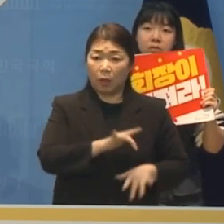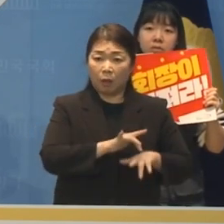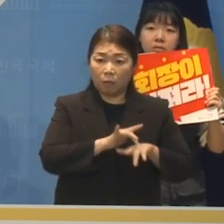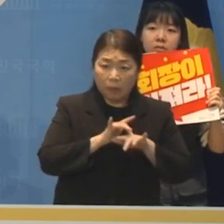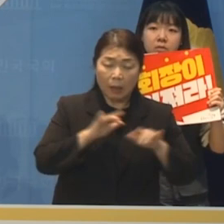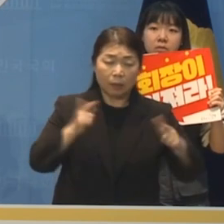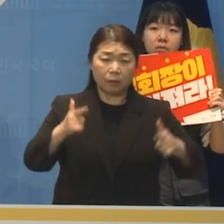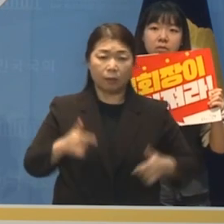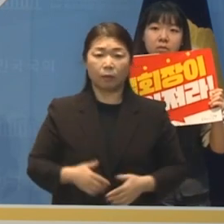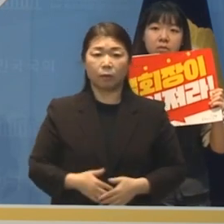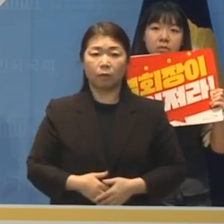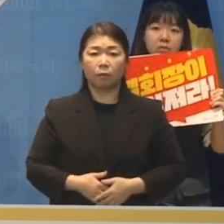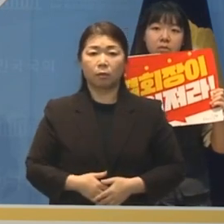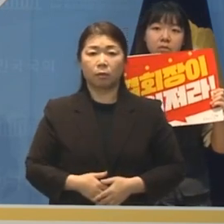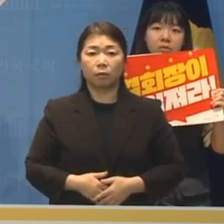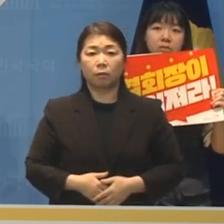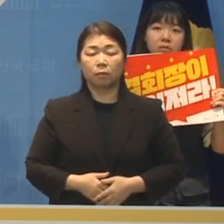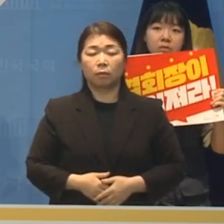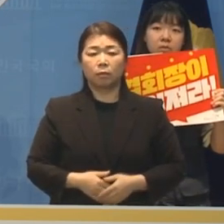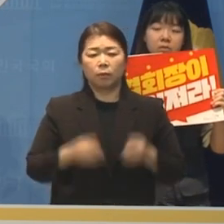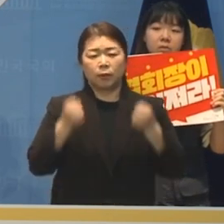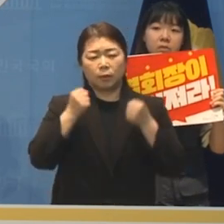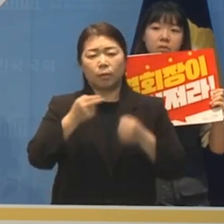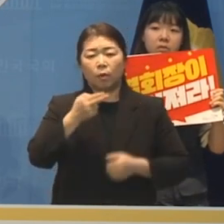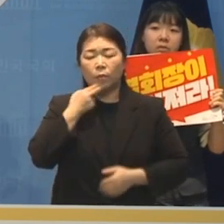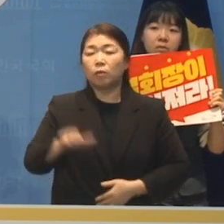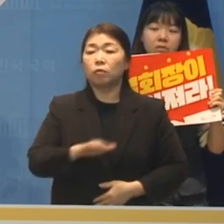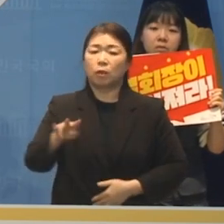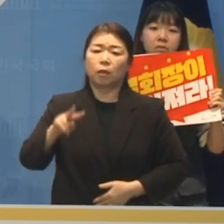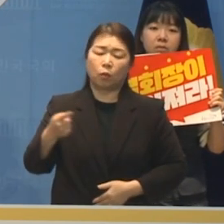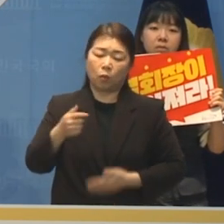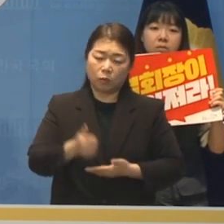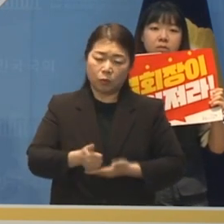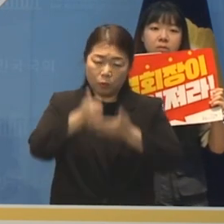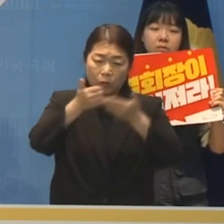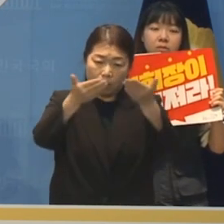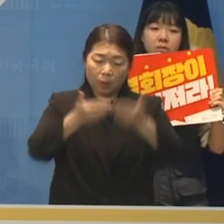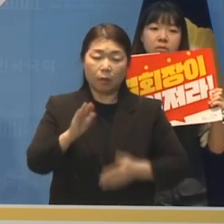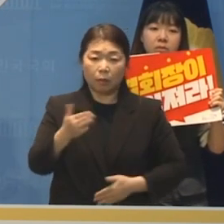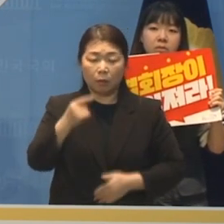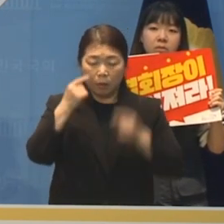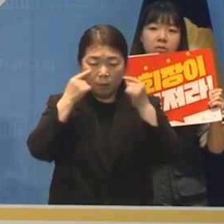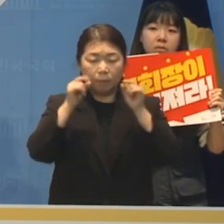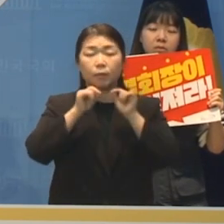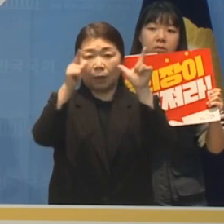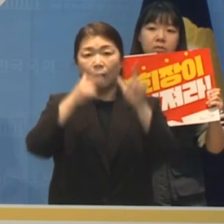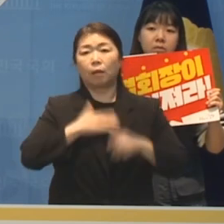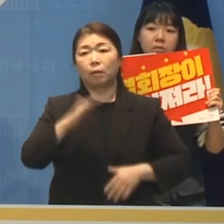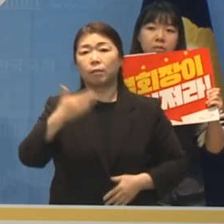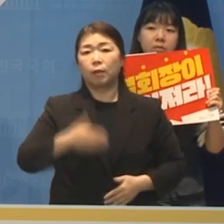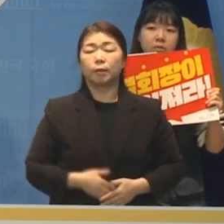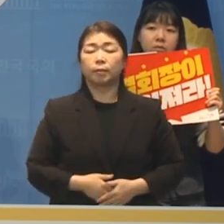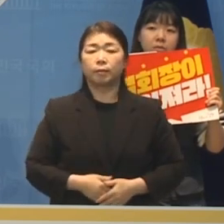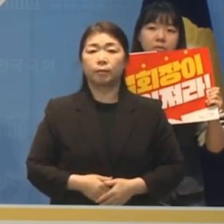알게 되었습니다. 아무리 힘없는 우리라도 존중받아야 한다는 걸 알게 되었습니다.